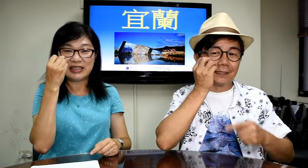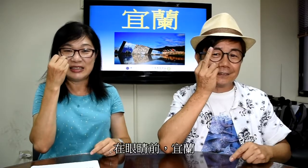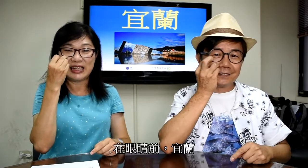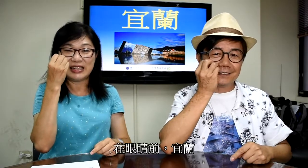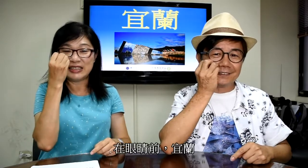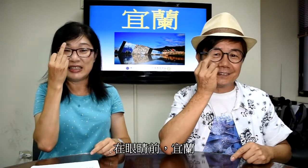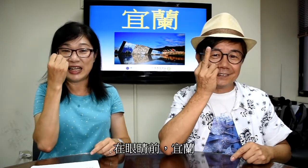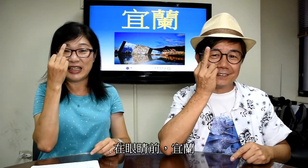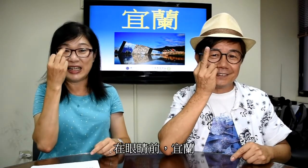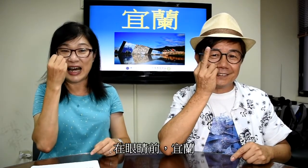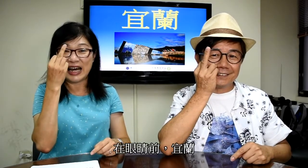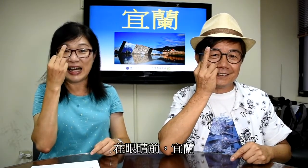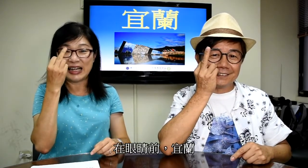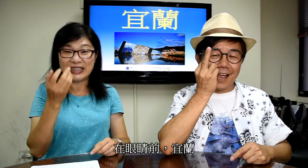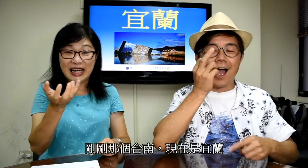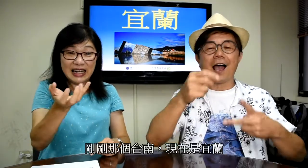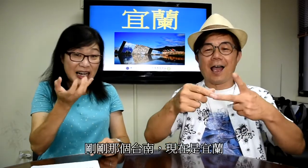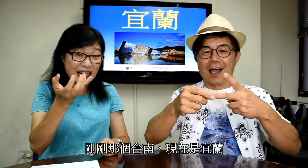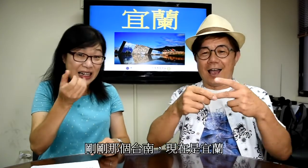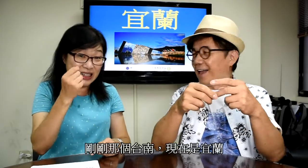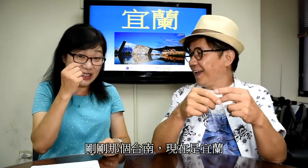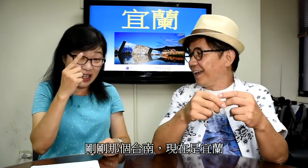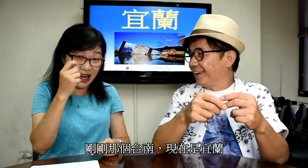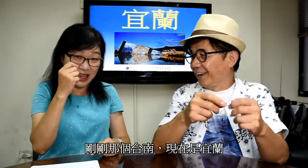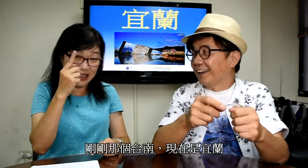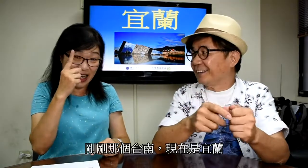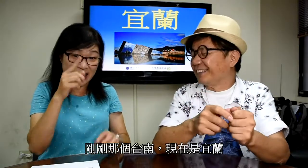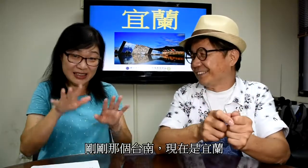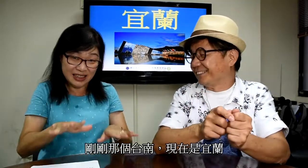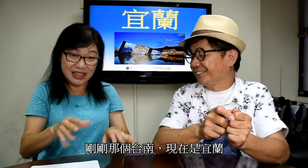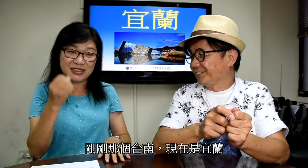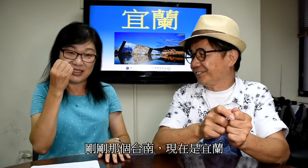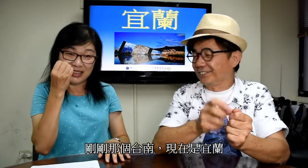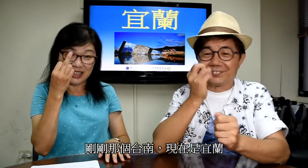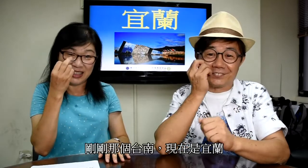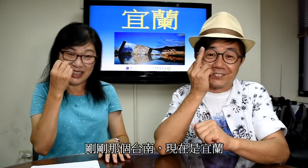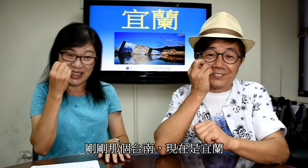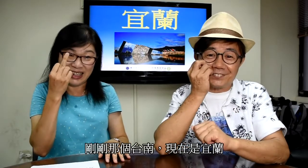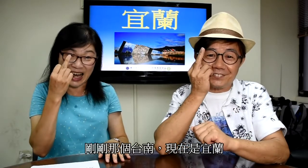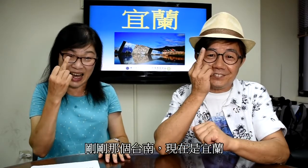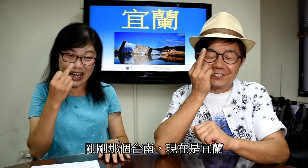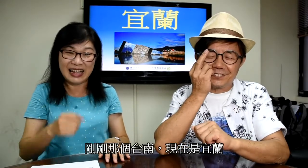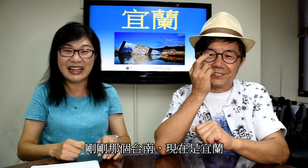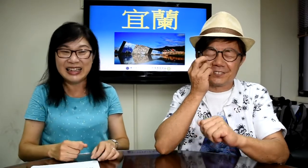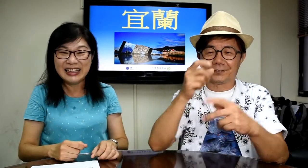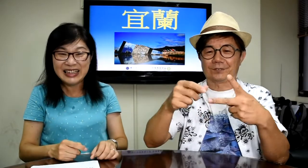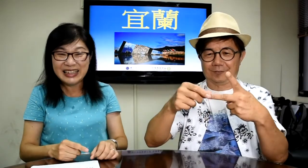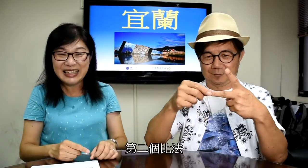在眼睛前，宜兰，刚刚那个台南，现在是宜兰。第